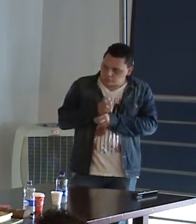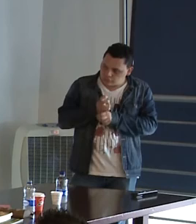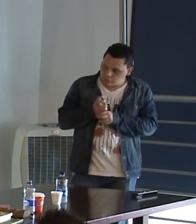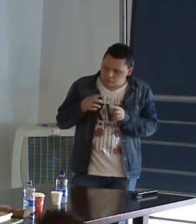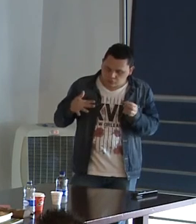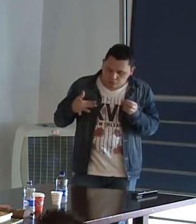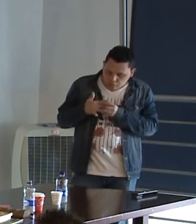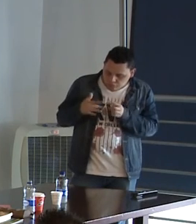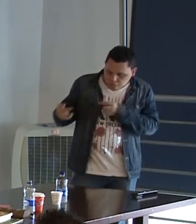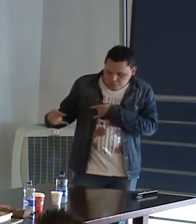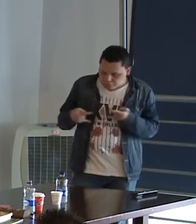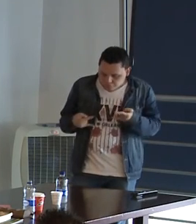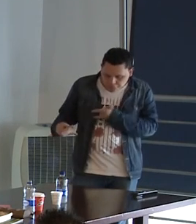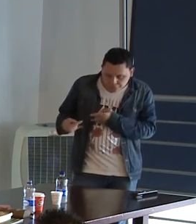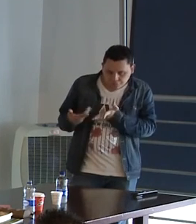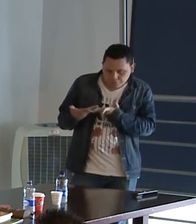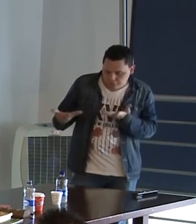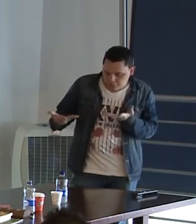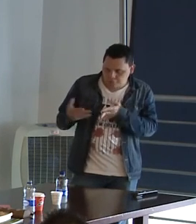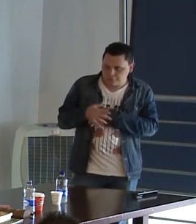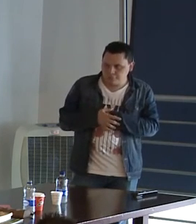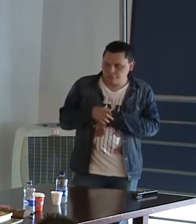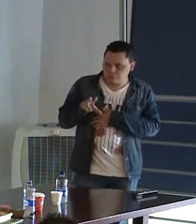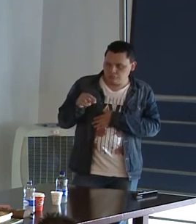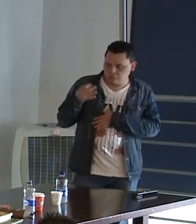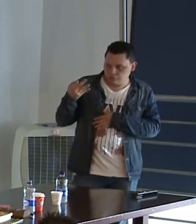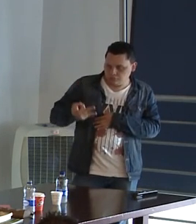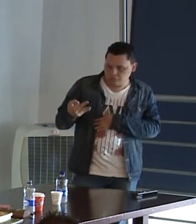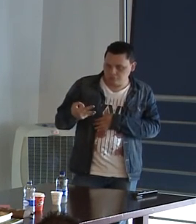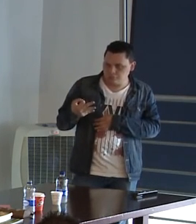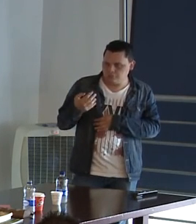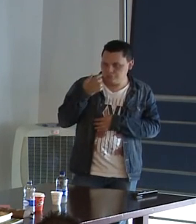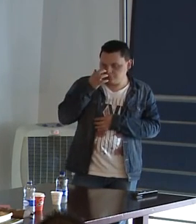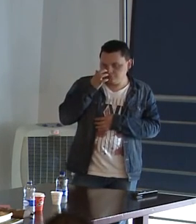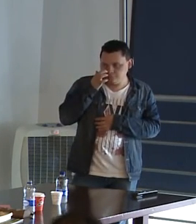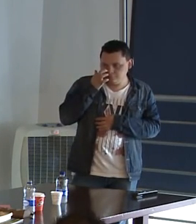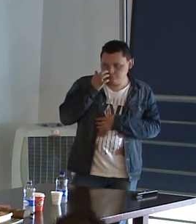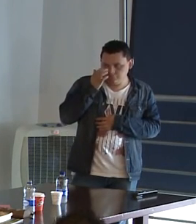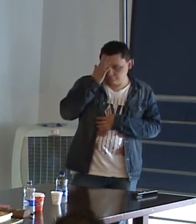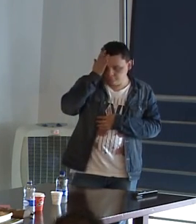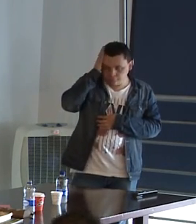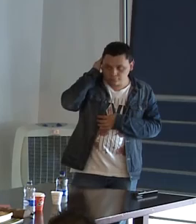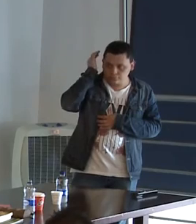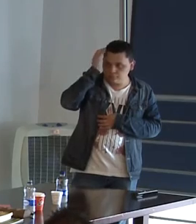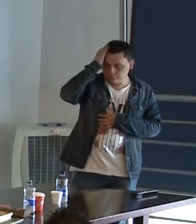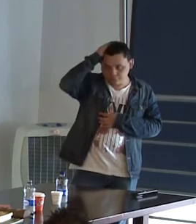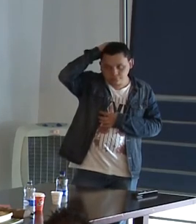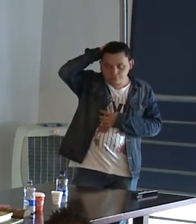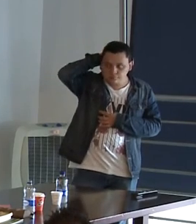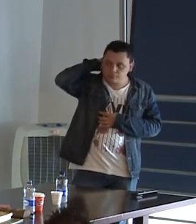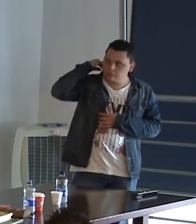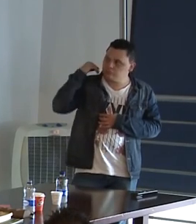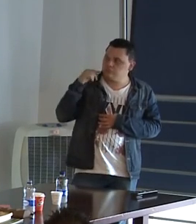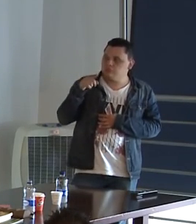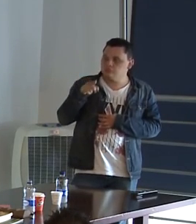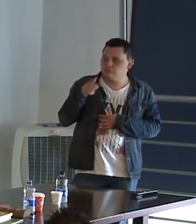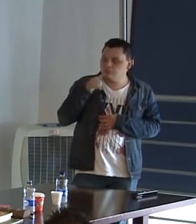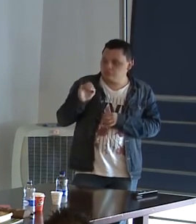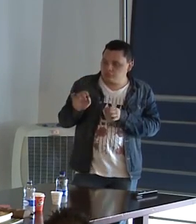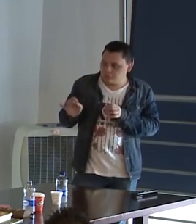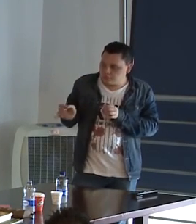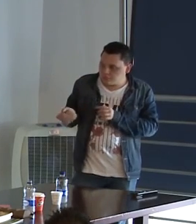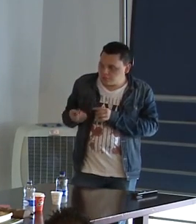conflictividades, que no siempre son conflictos, sino